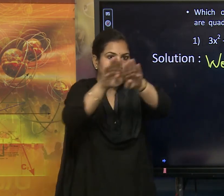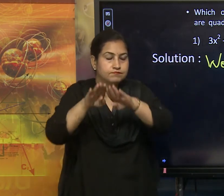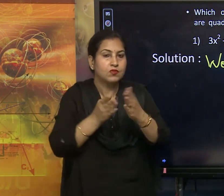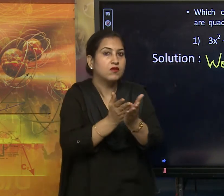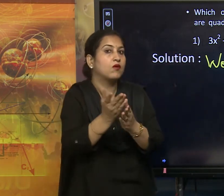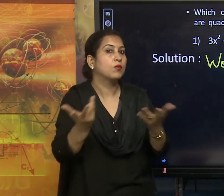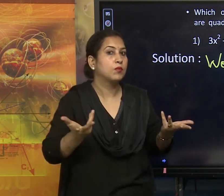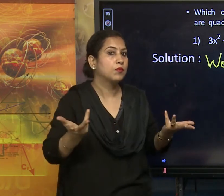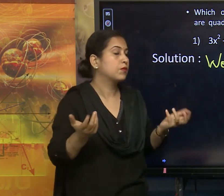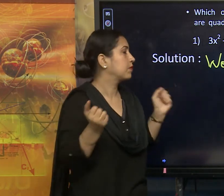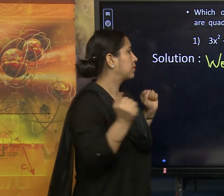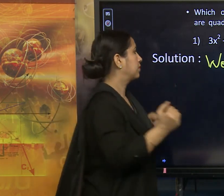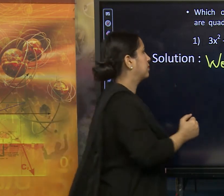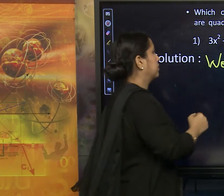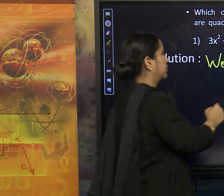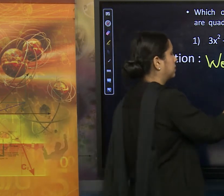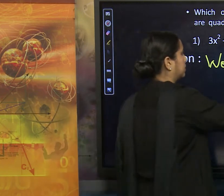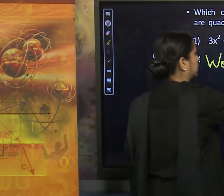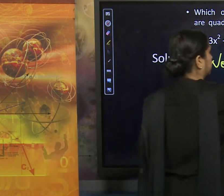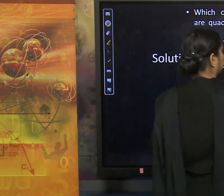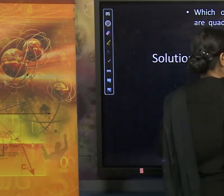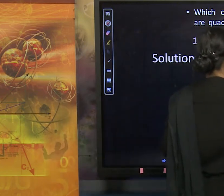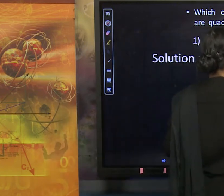स्टैंडर्ड फॉर्म ऑफ इक्वेशन जो क्वाड्रेटिक इक्वेशन है वो क्या है,